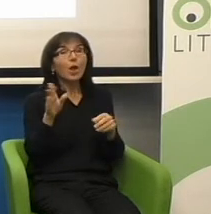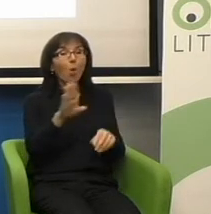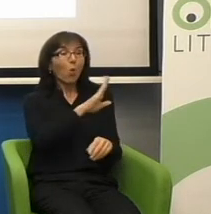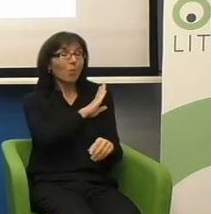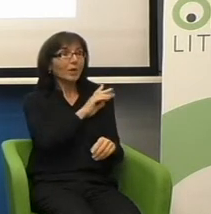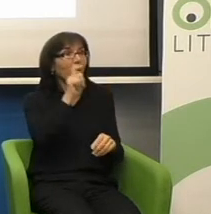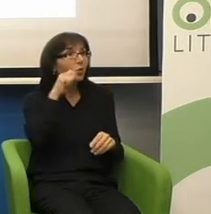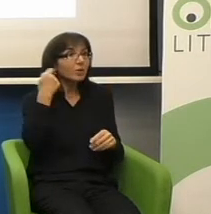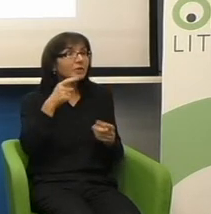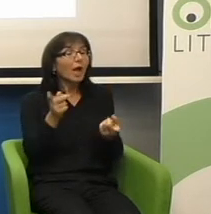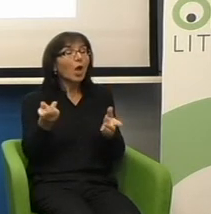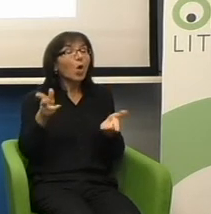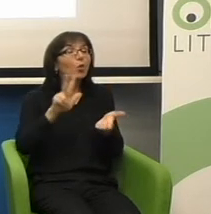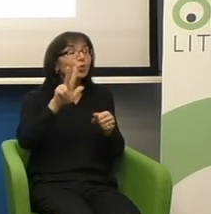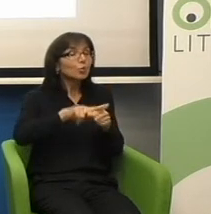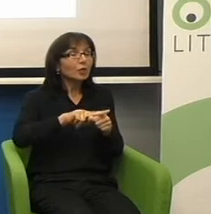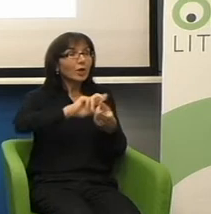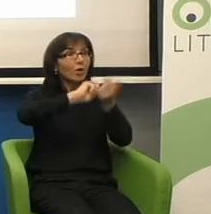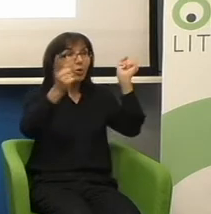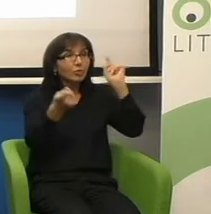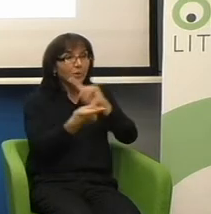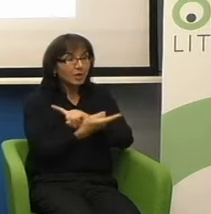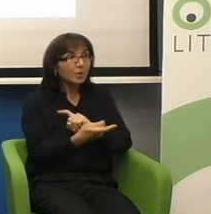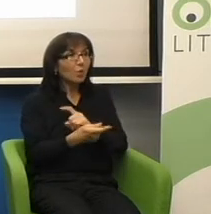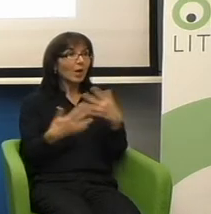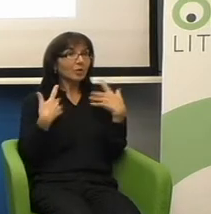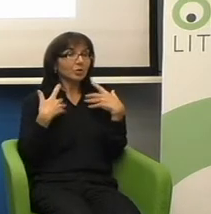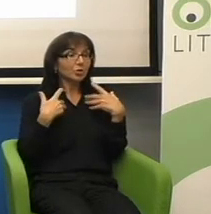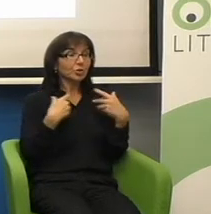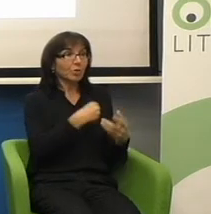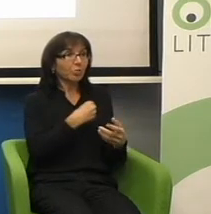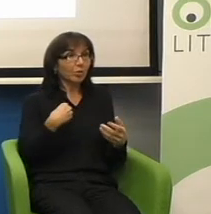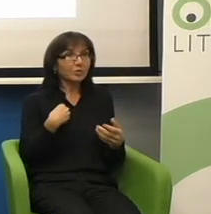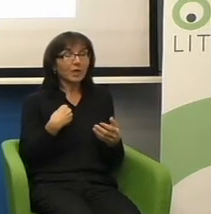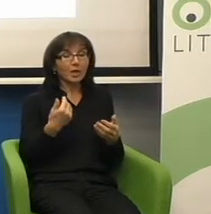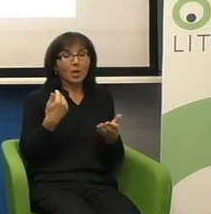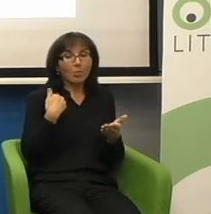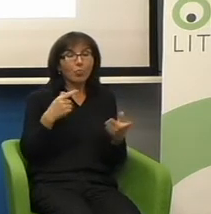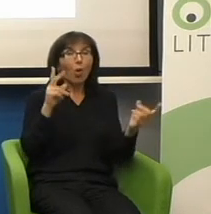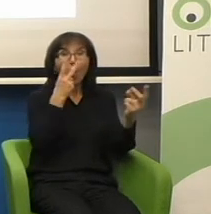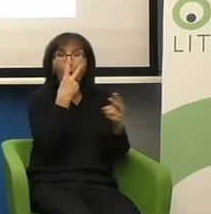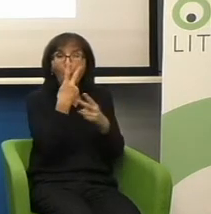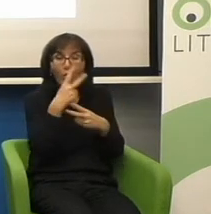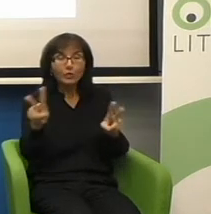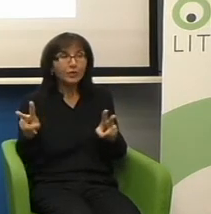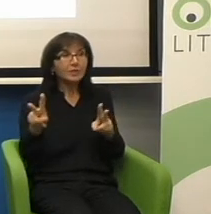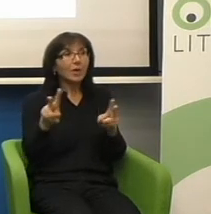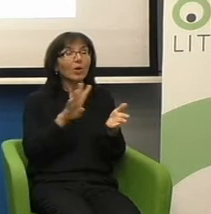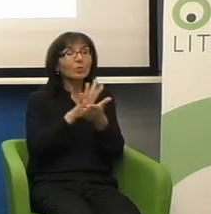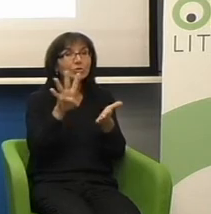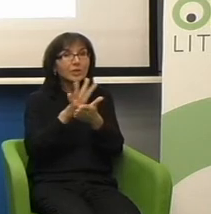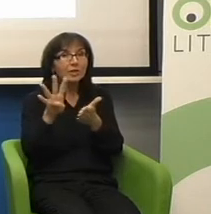Polski. Rodzeństwo zapewnia, że sławna siostra odwiedzała ich regularnie od 14 lat, gdy niespodziewanie znaleźli się po spowodowanej